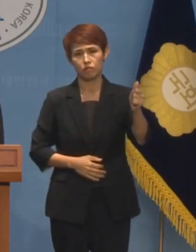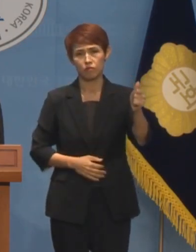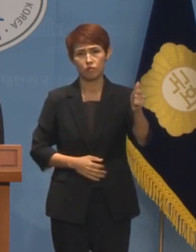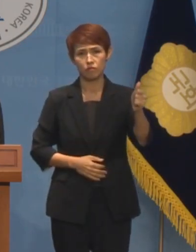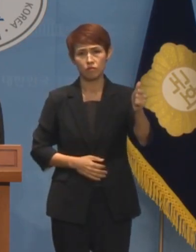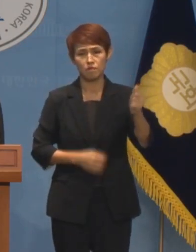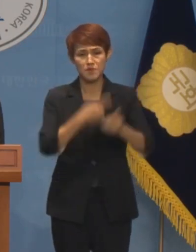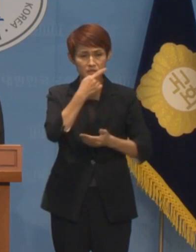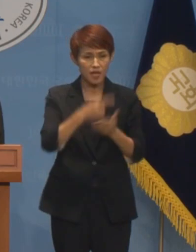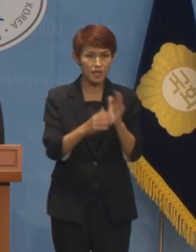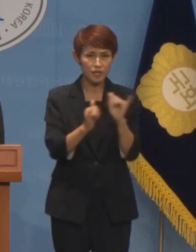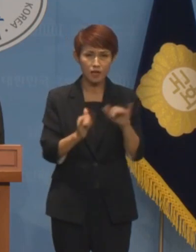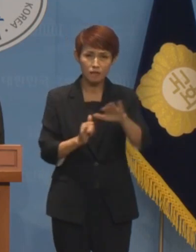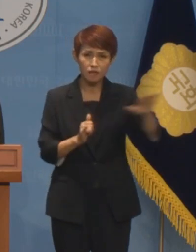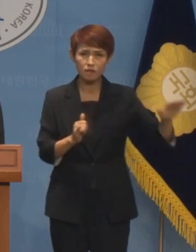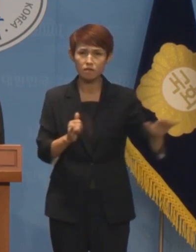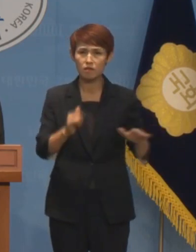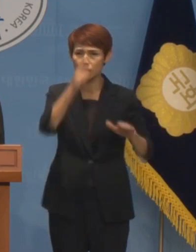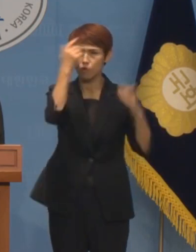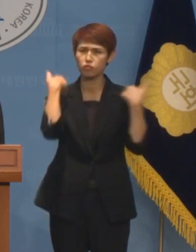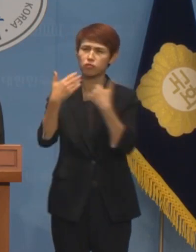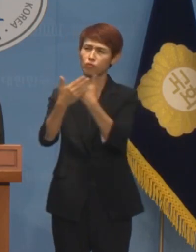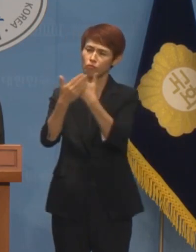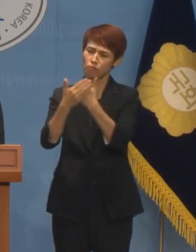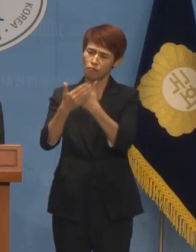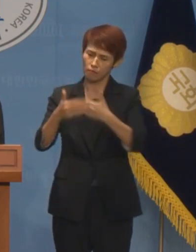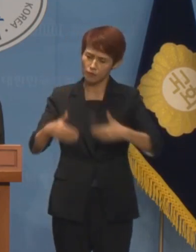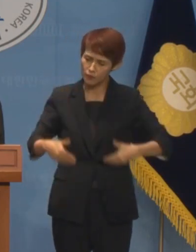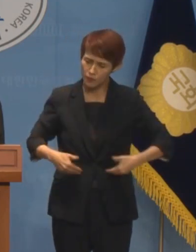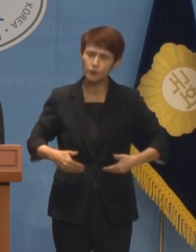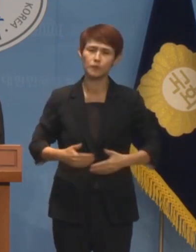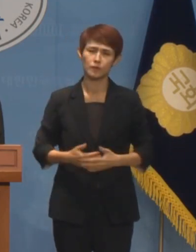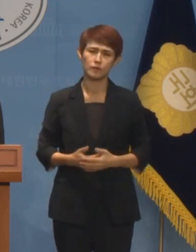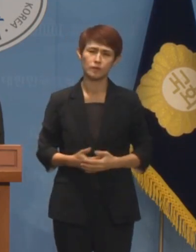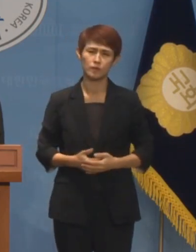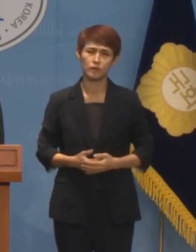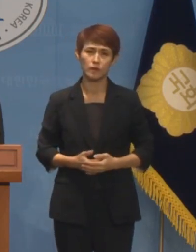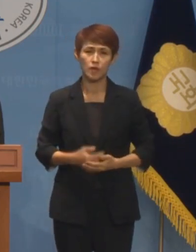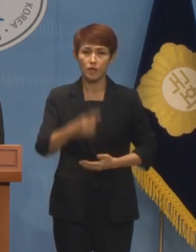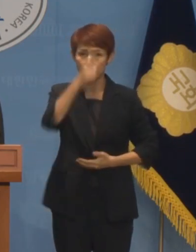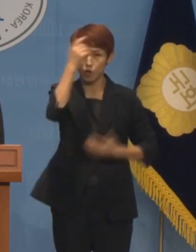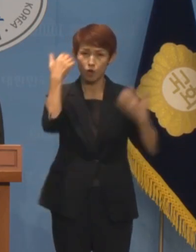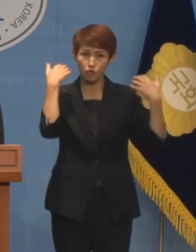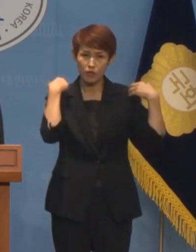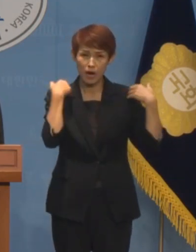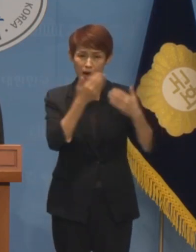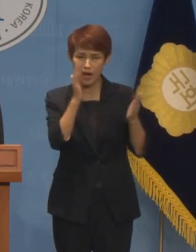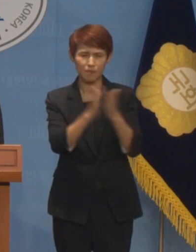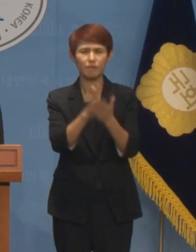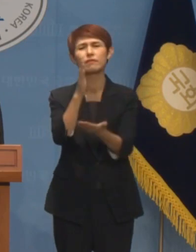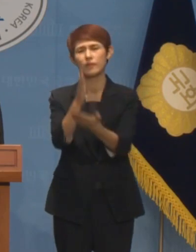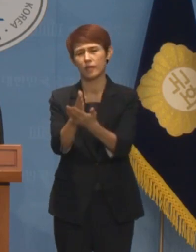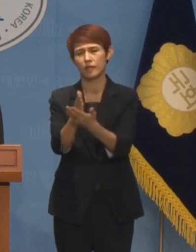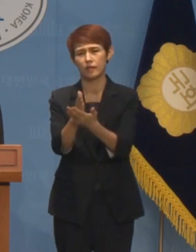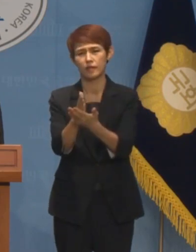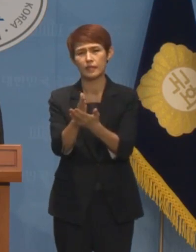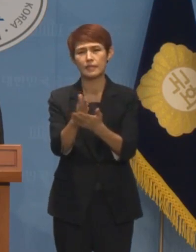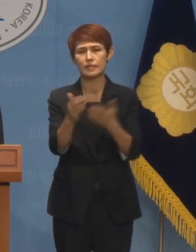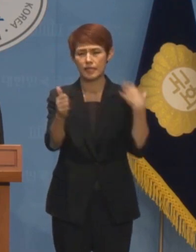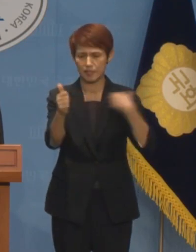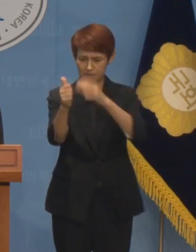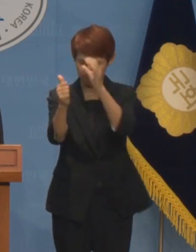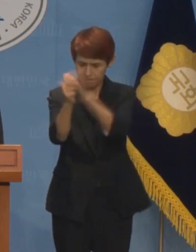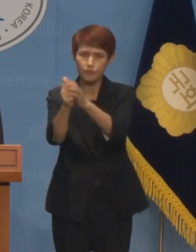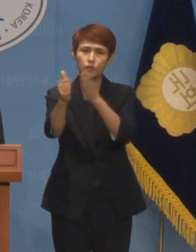아직도 피해자들은 국가의 도움이 절박합니다. 정부가 공범이 되지 않도록 책임을